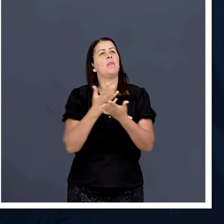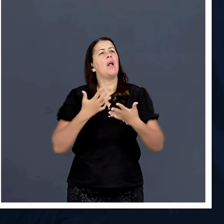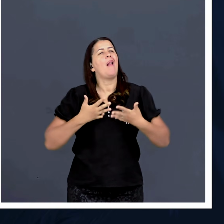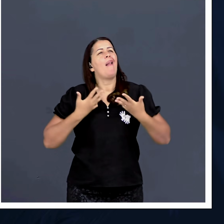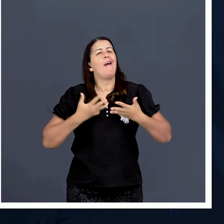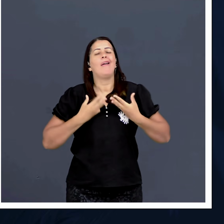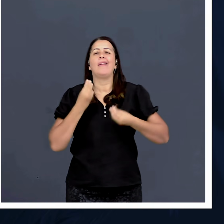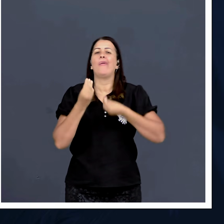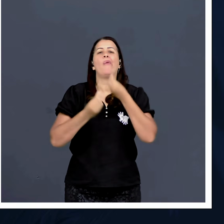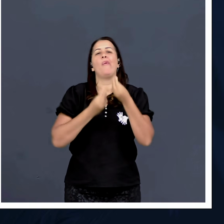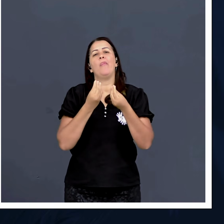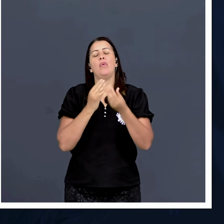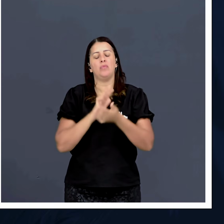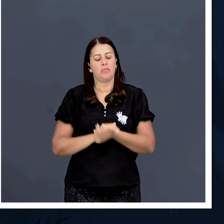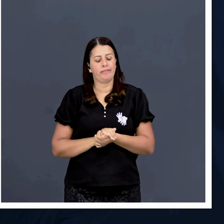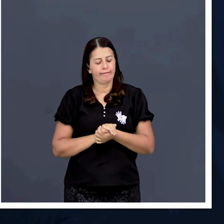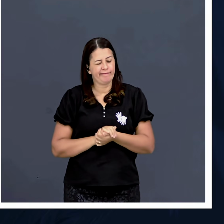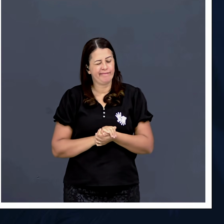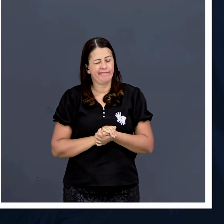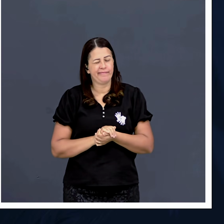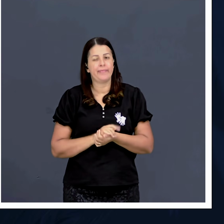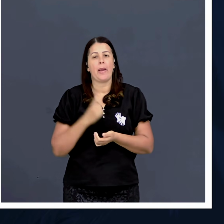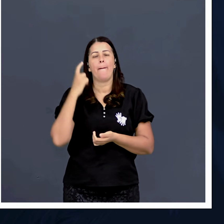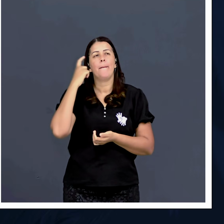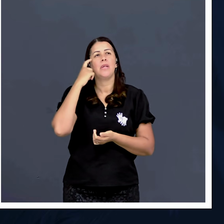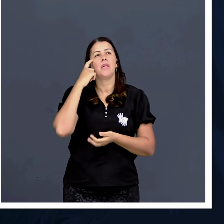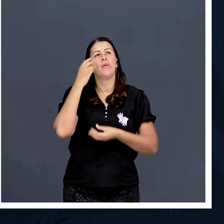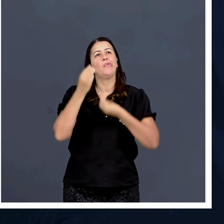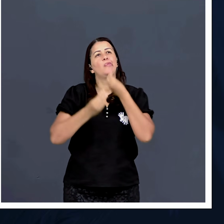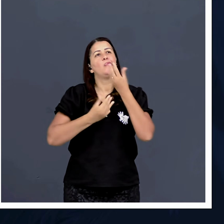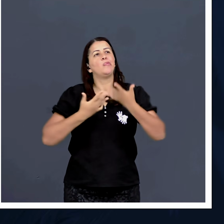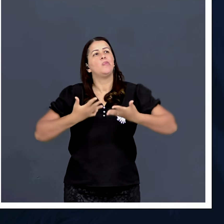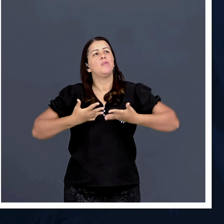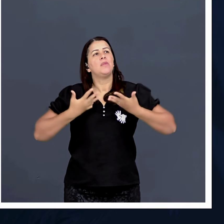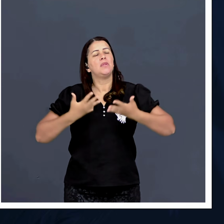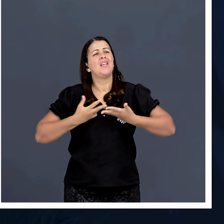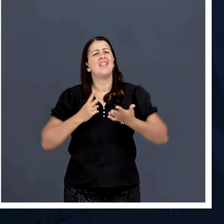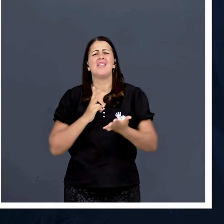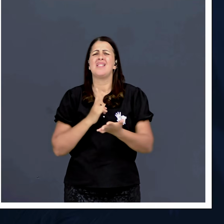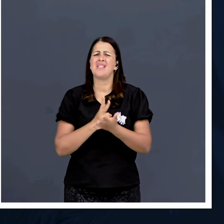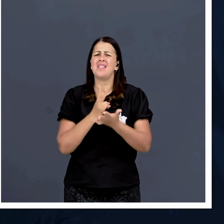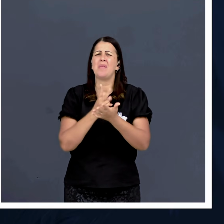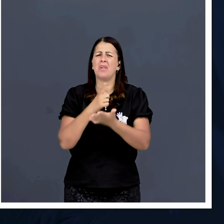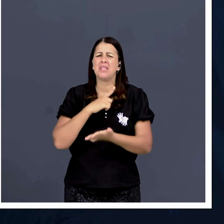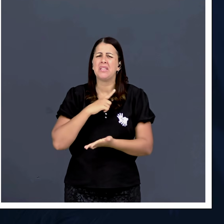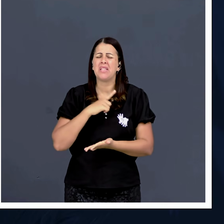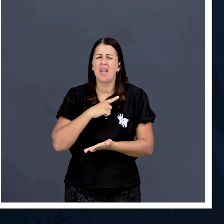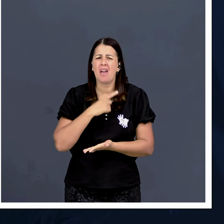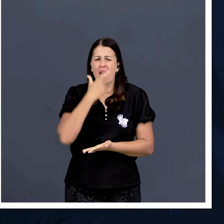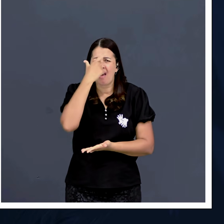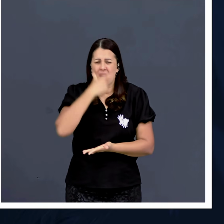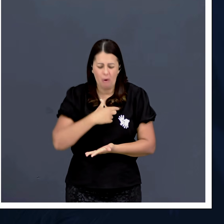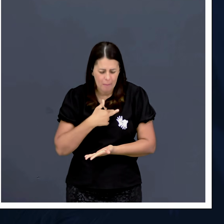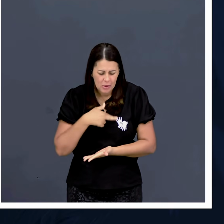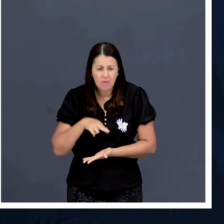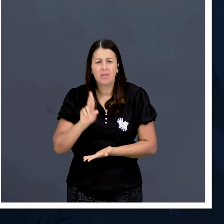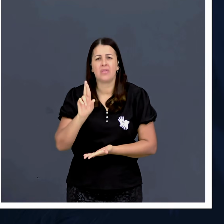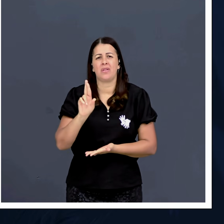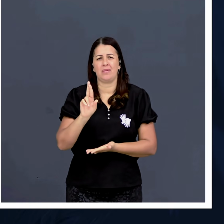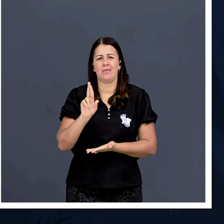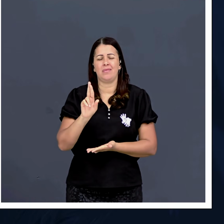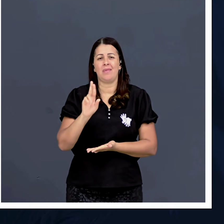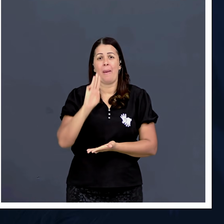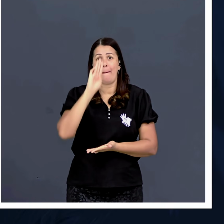alegria? De onde vem essa alegria que há no cristão? Principalmente